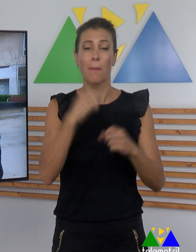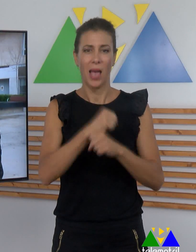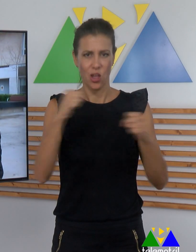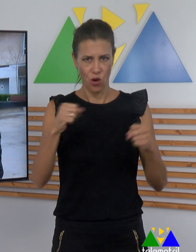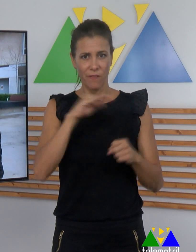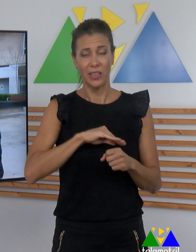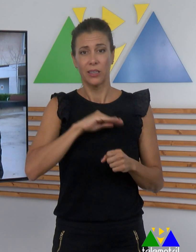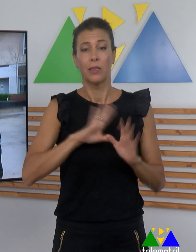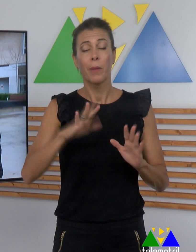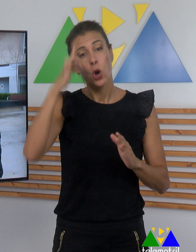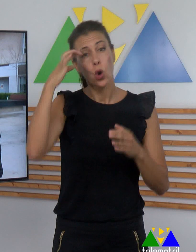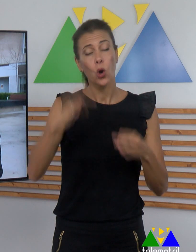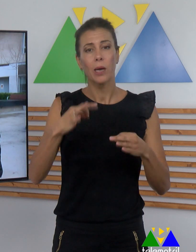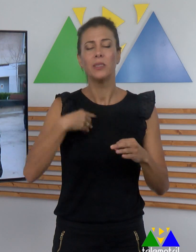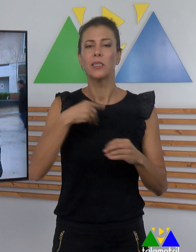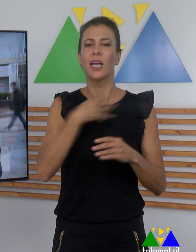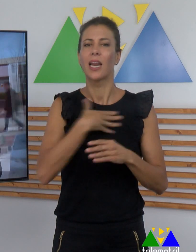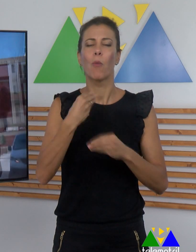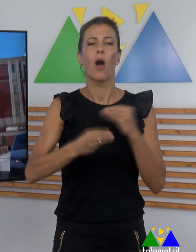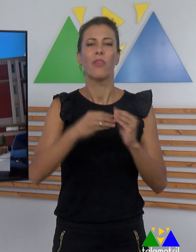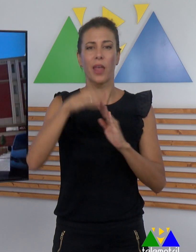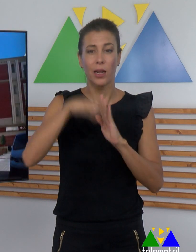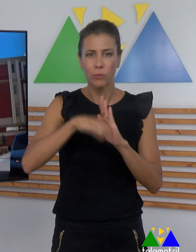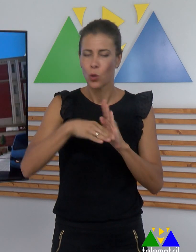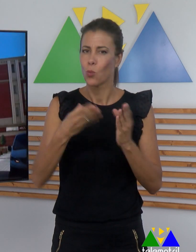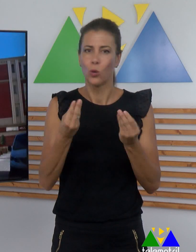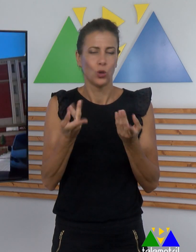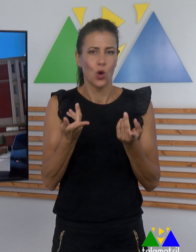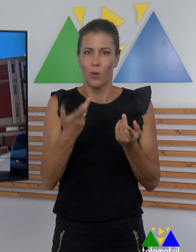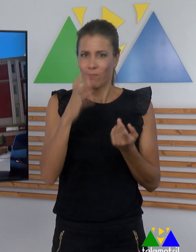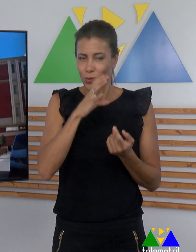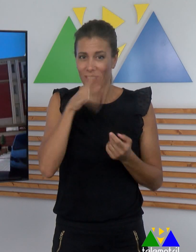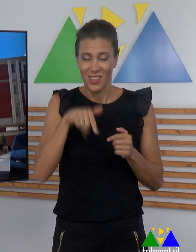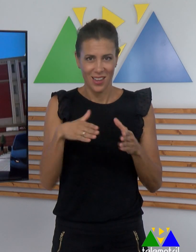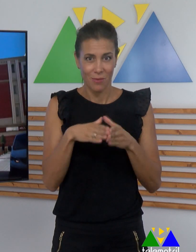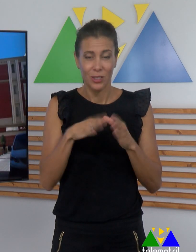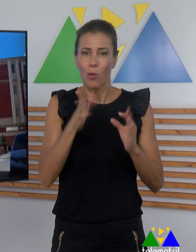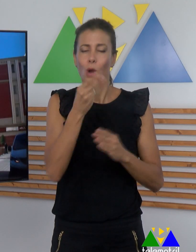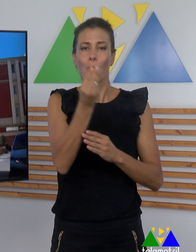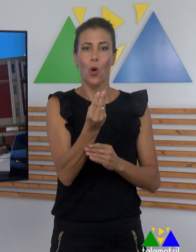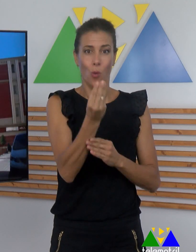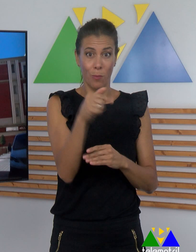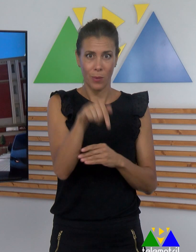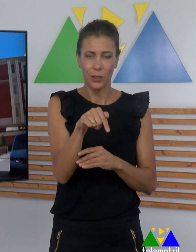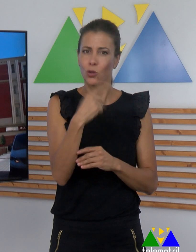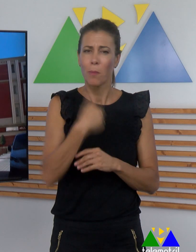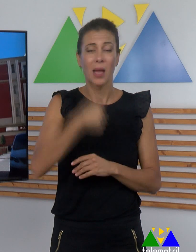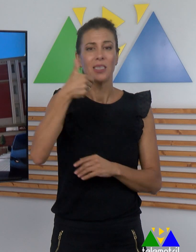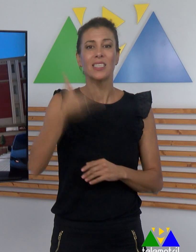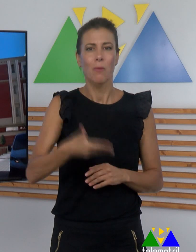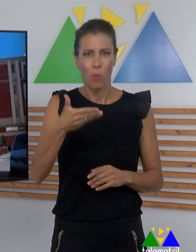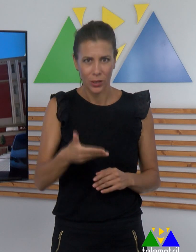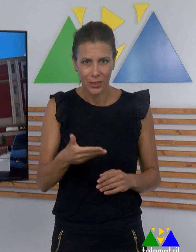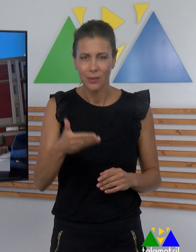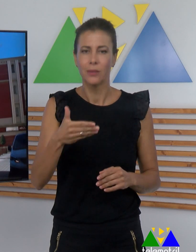aunque lógicamente haremos nuestro programa con mucho detenimiento en nuestra iglesia, uno de los monumentos quizás de los más importantes, ¿no? El